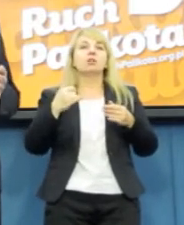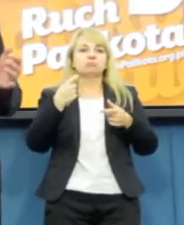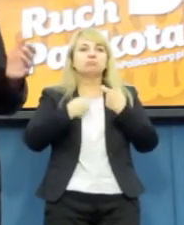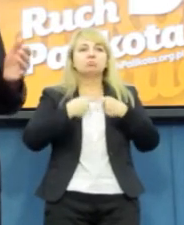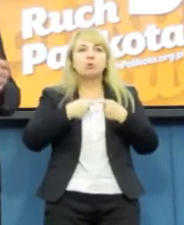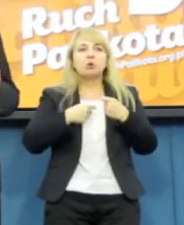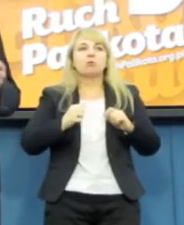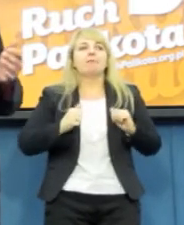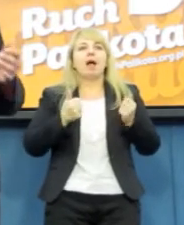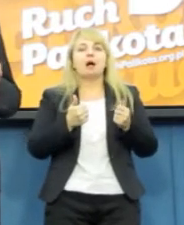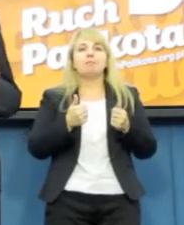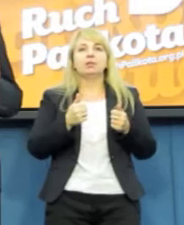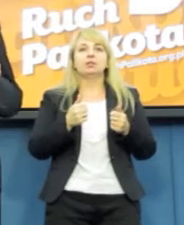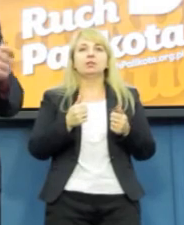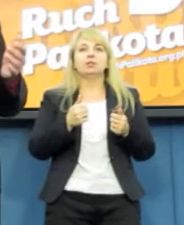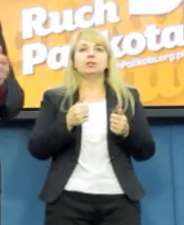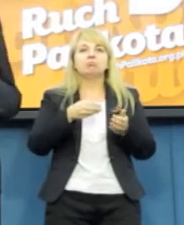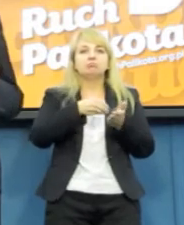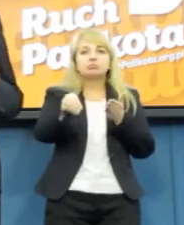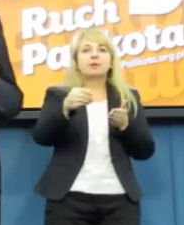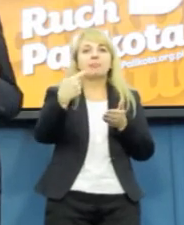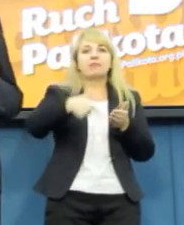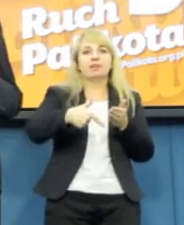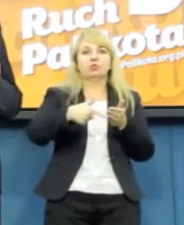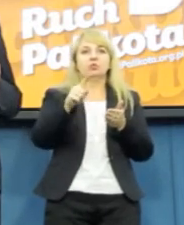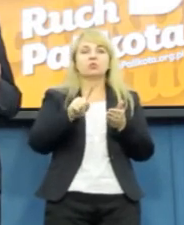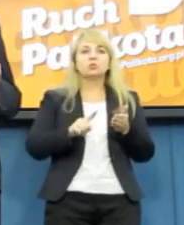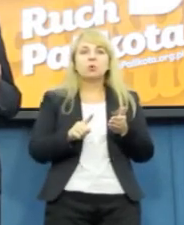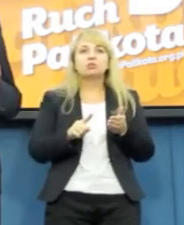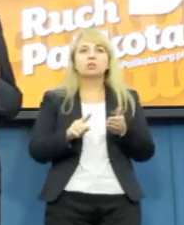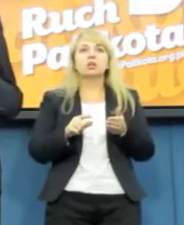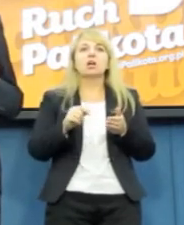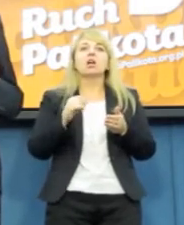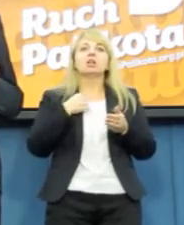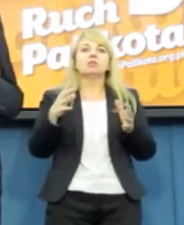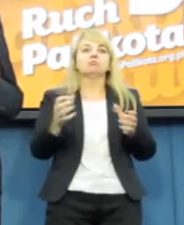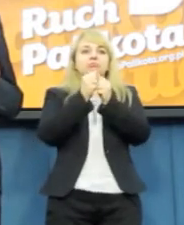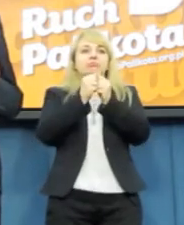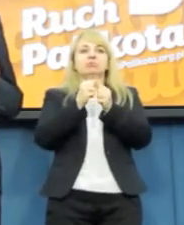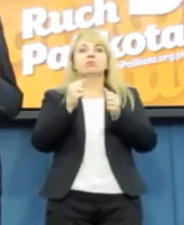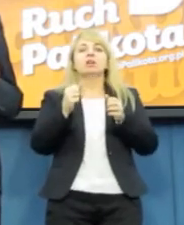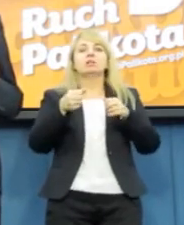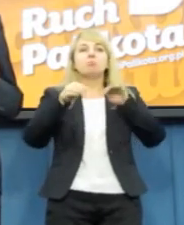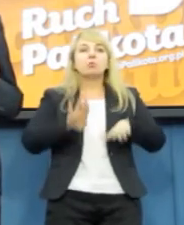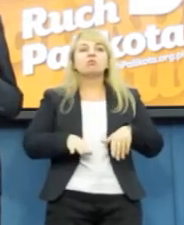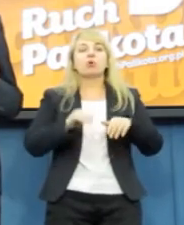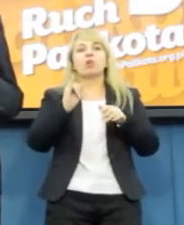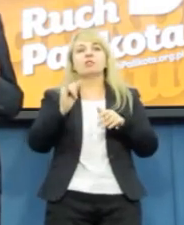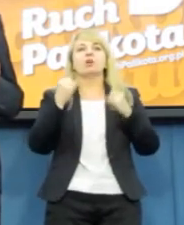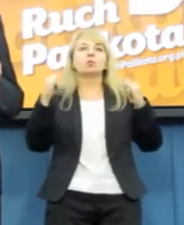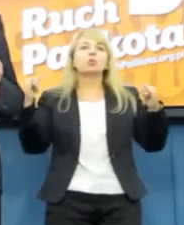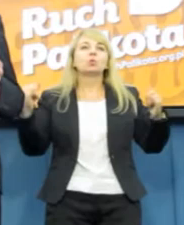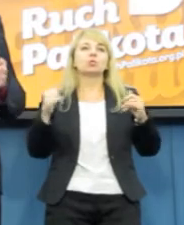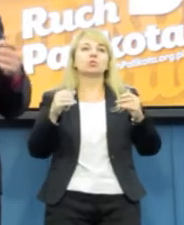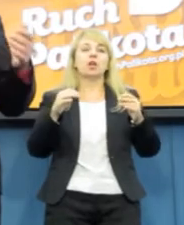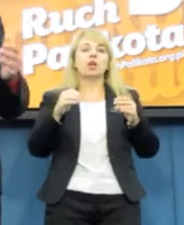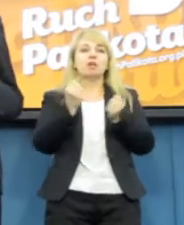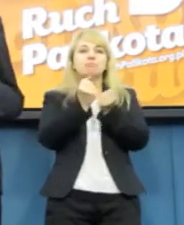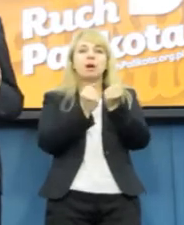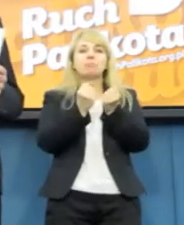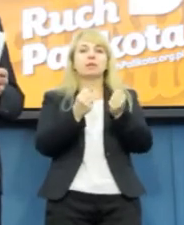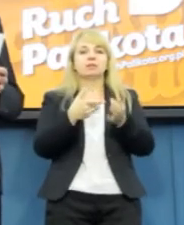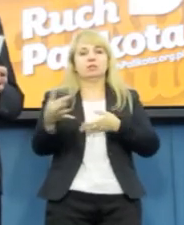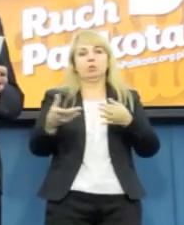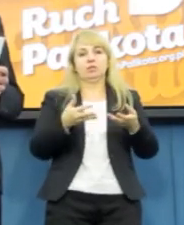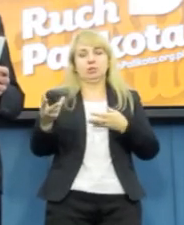zł, aby mogli zaistnieć, aby mogli opłacić wszelkiego rodzaju pozwolenia, zezwolenia w urzędach miejskich, czy od razu szybciutko